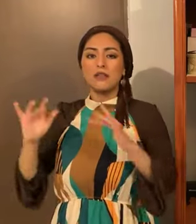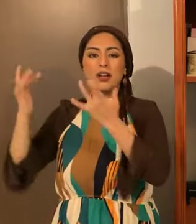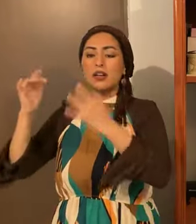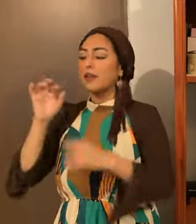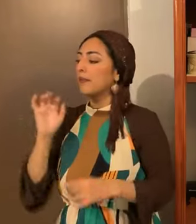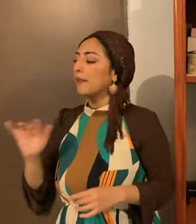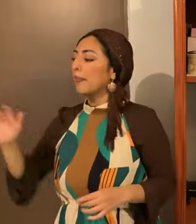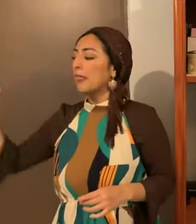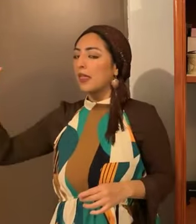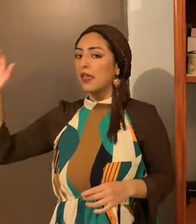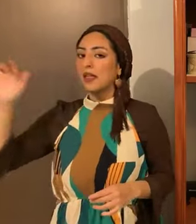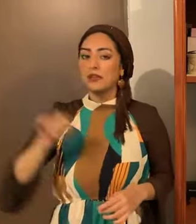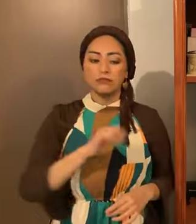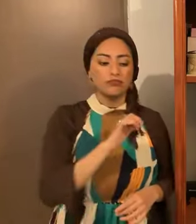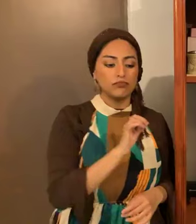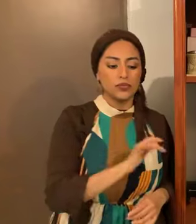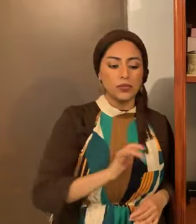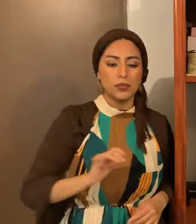menor.